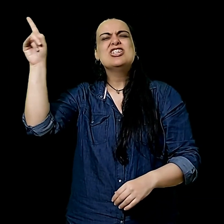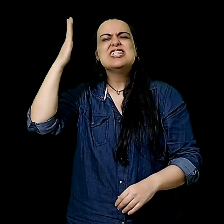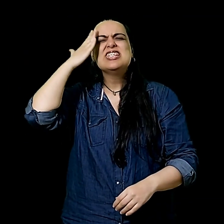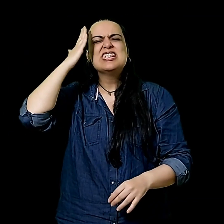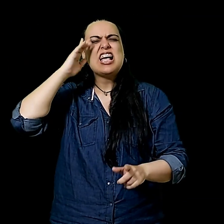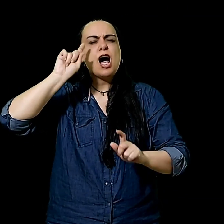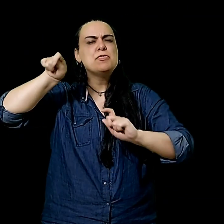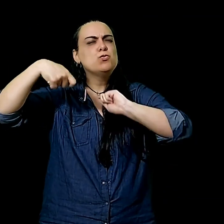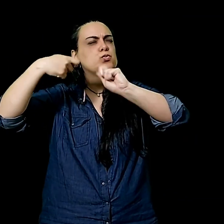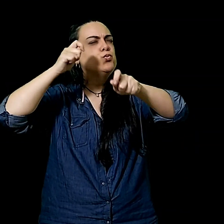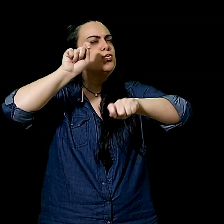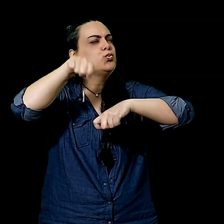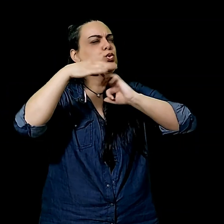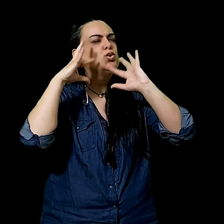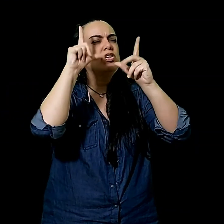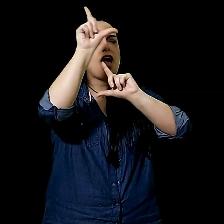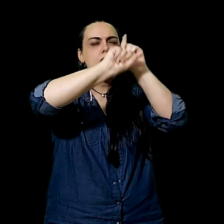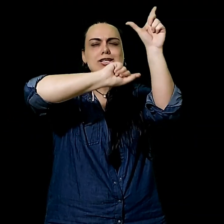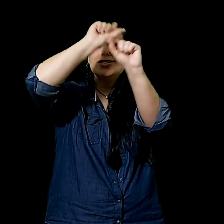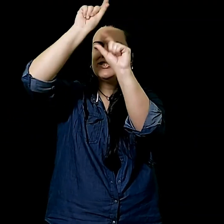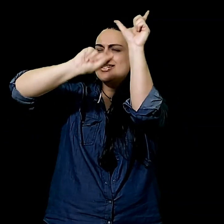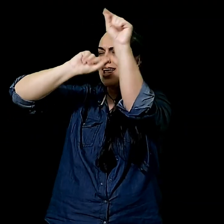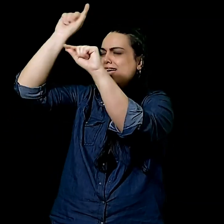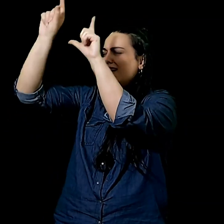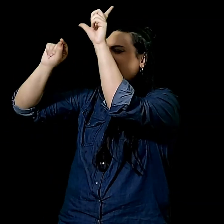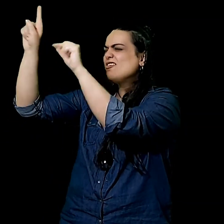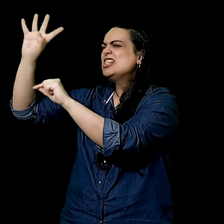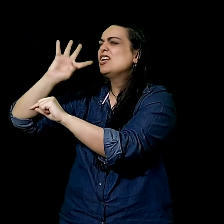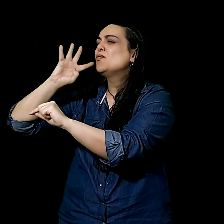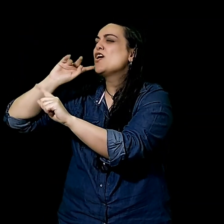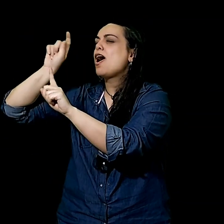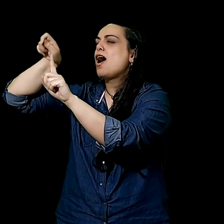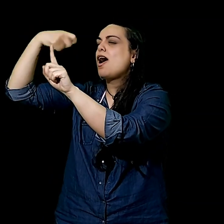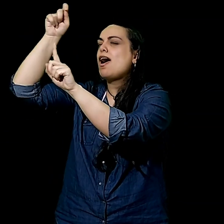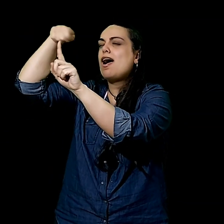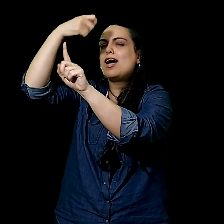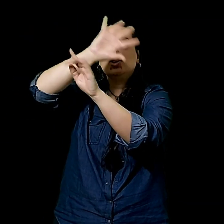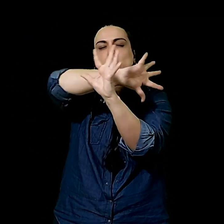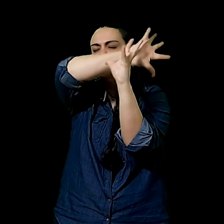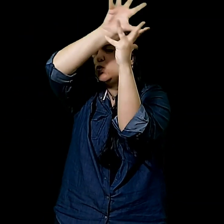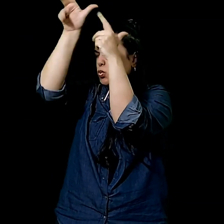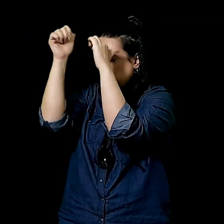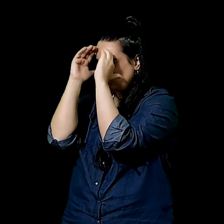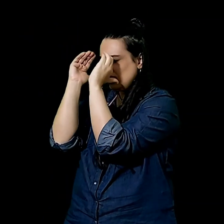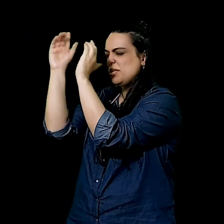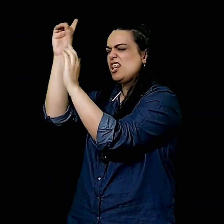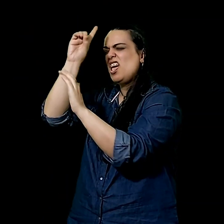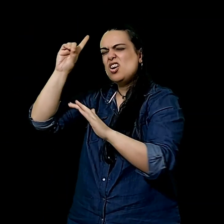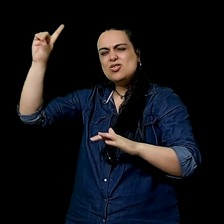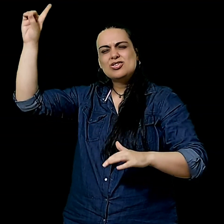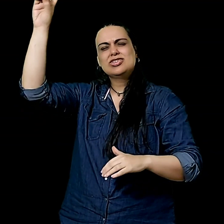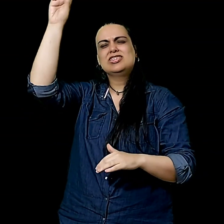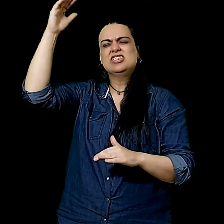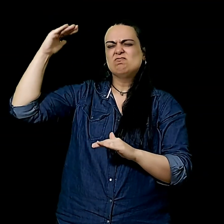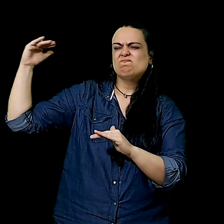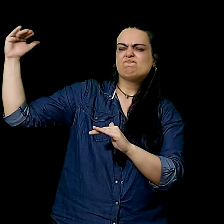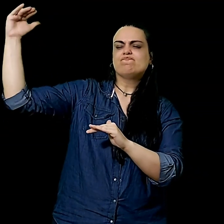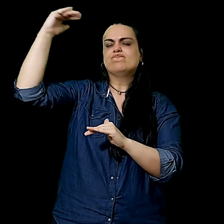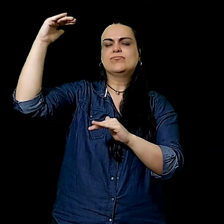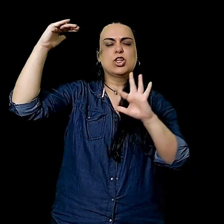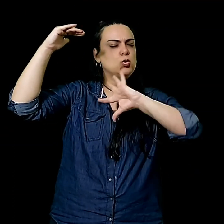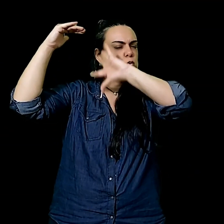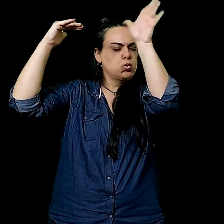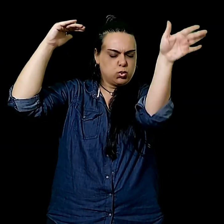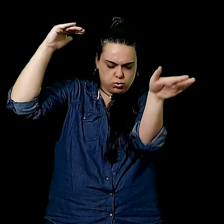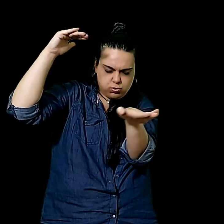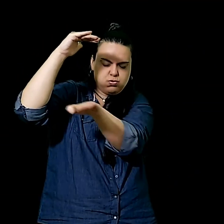te obedecem, todas elas. Não tem nada na terra, nem debaixo da terra, nem no céu, que não esteja